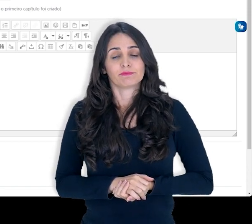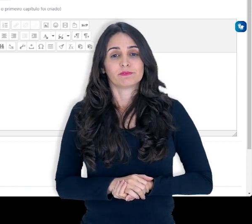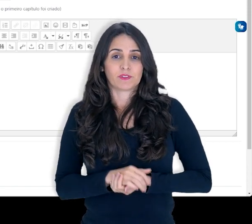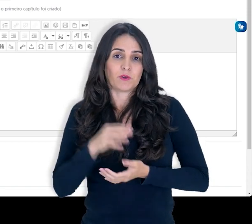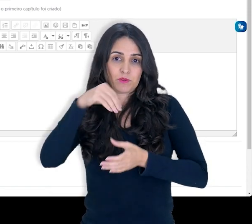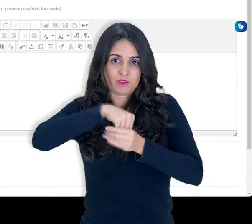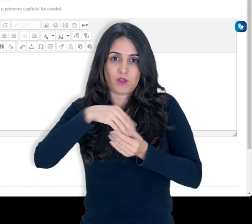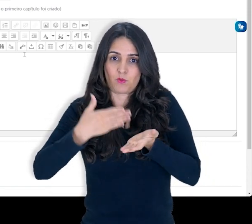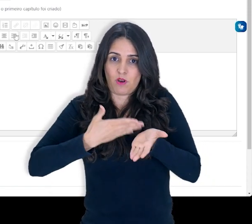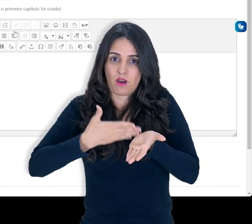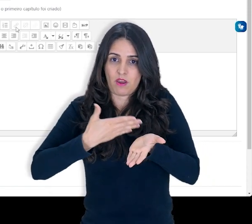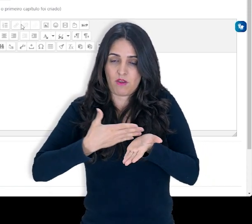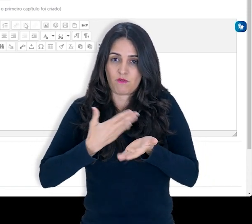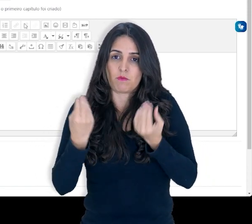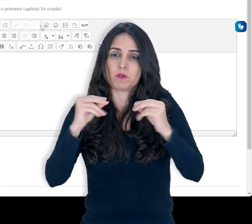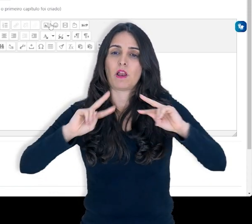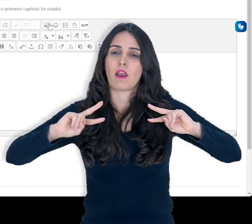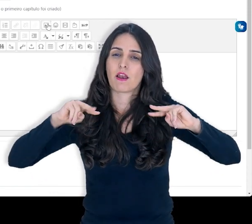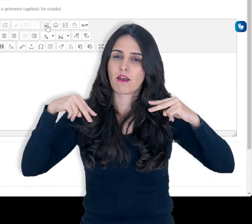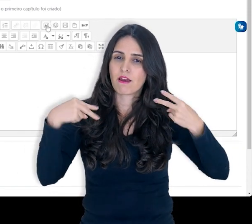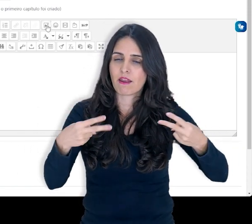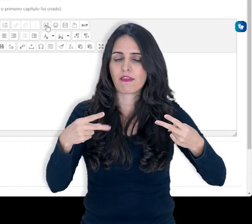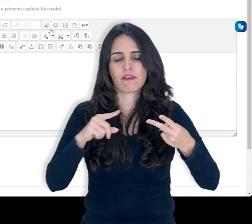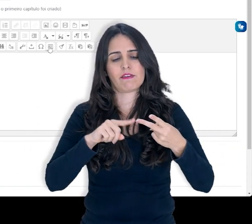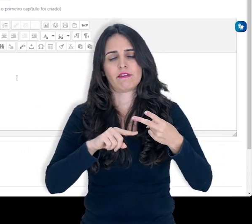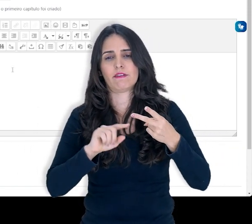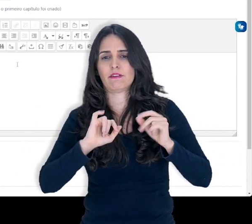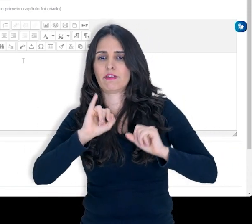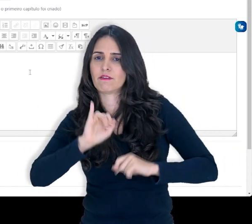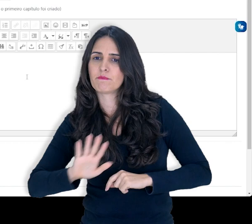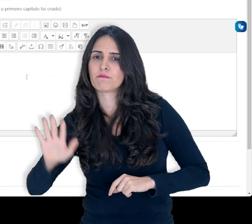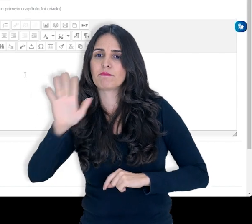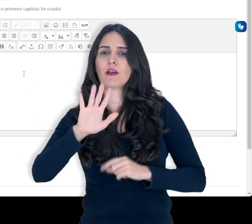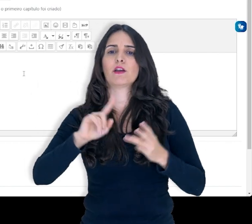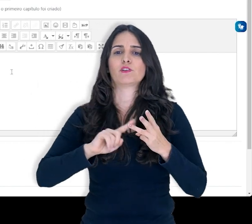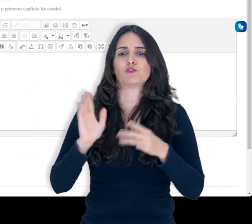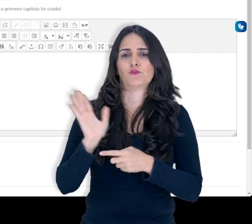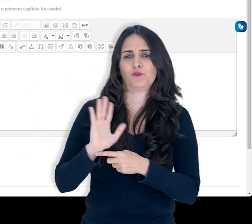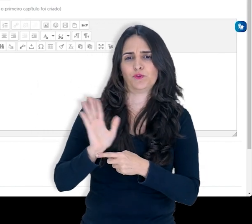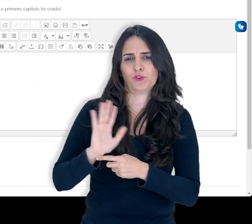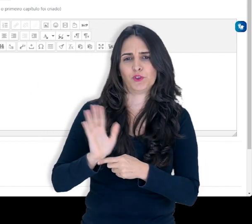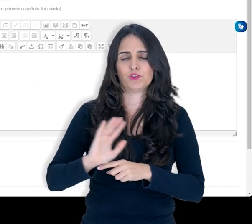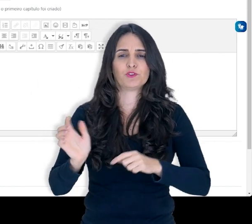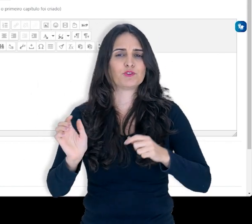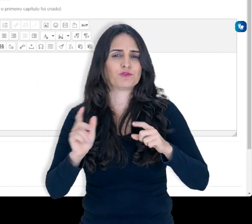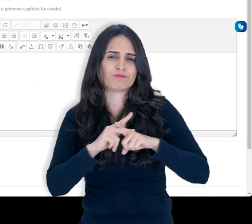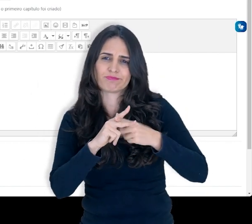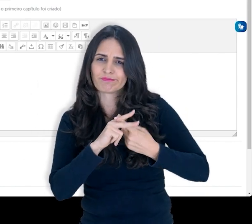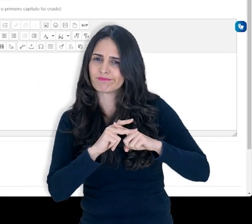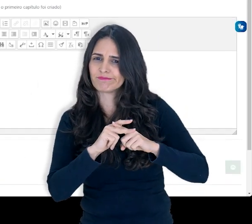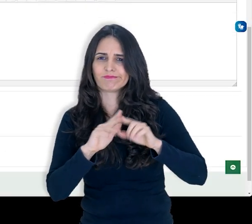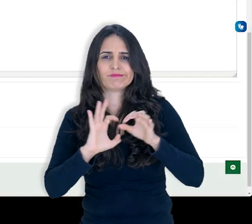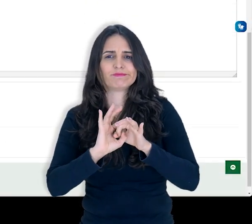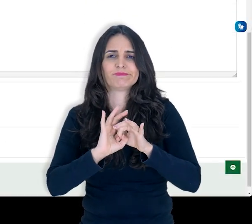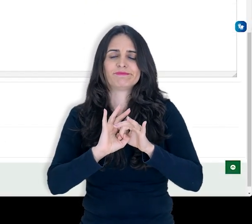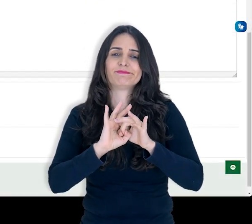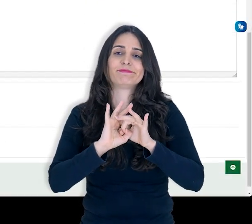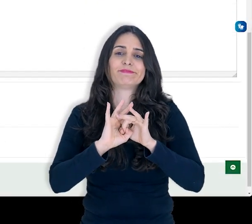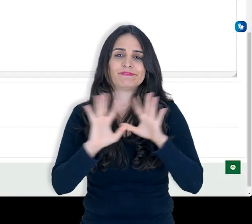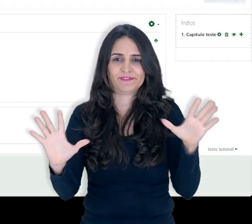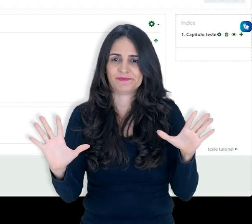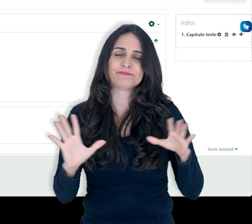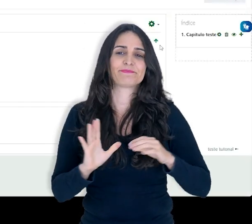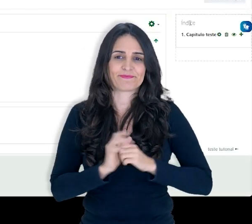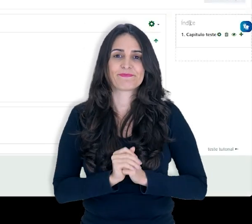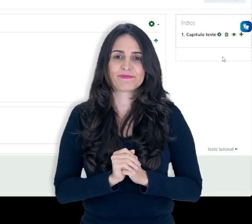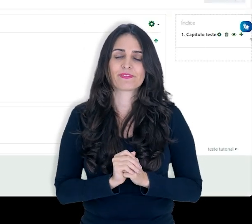do recurso livro inserir links e imagens vídeos formatar e tudo mais então